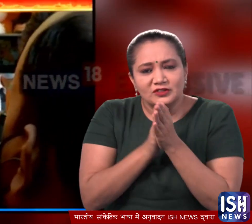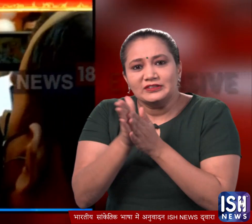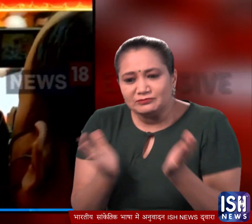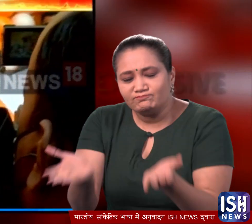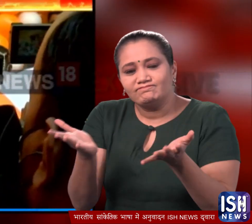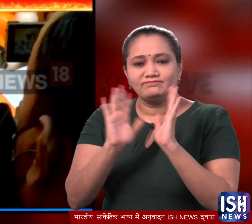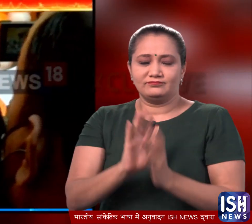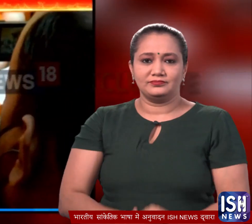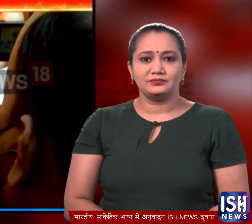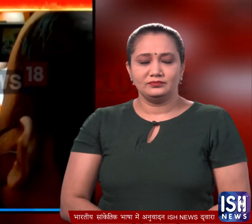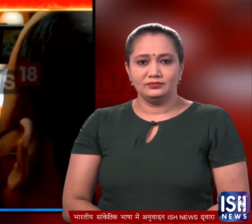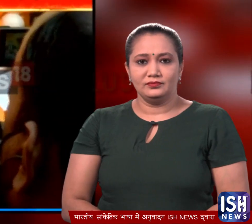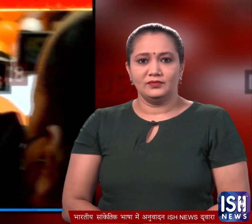2150